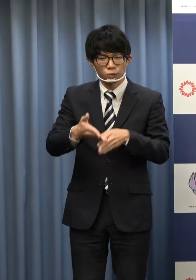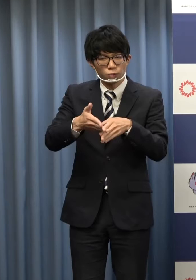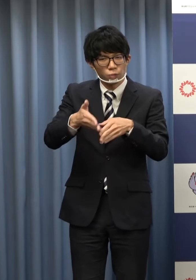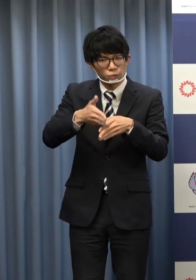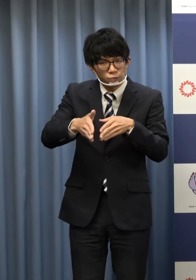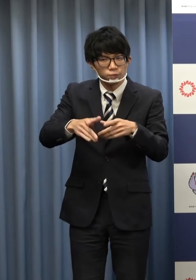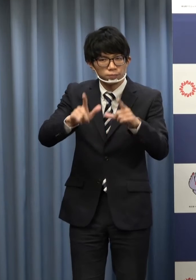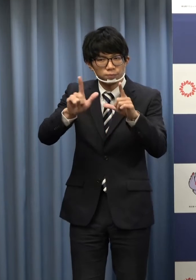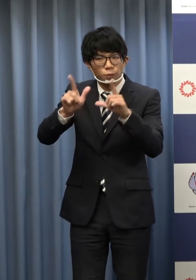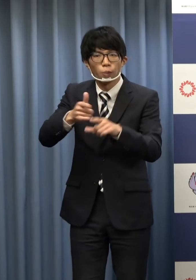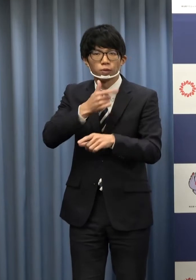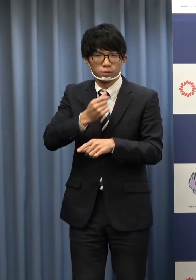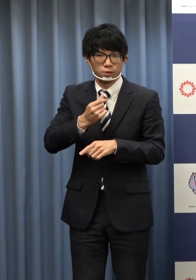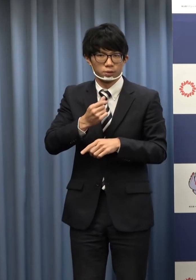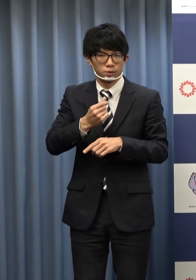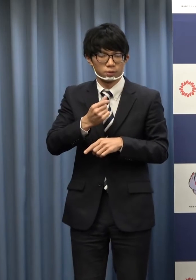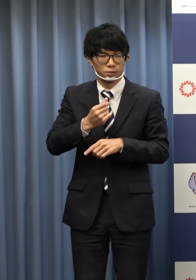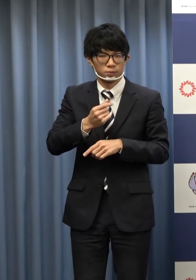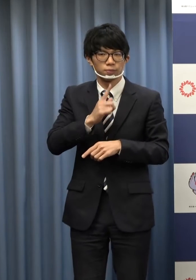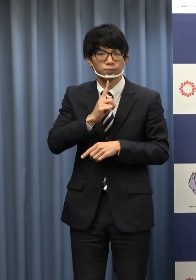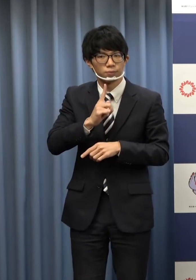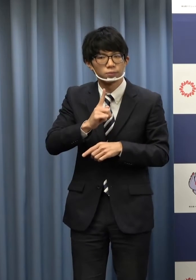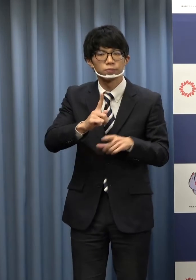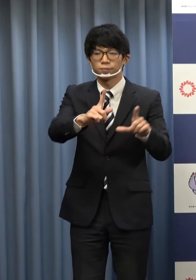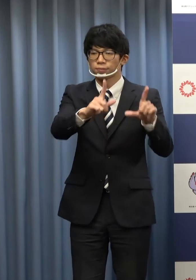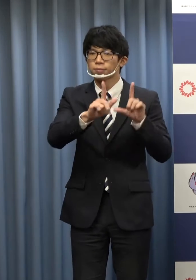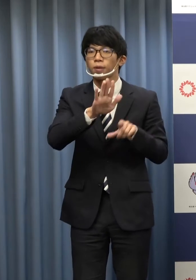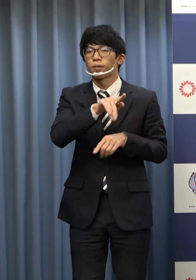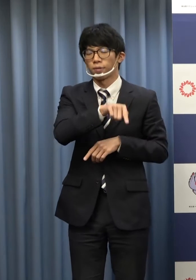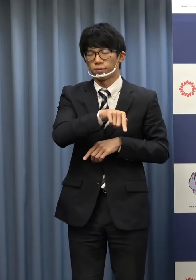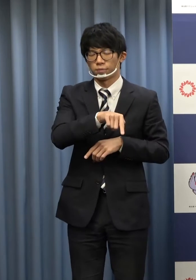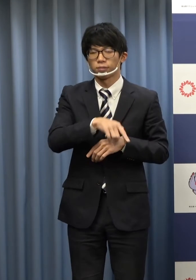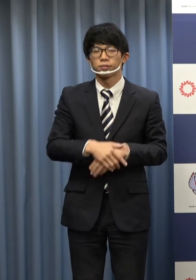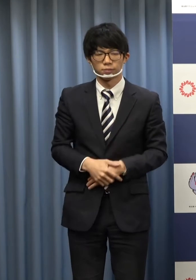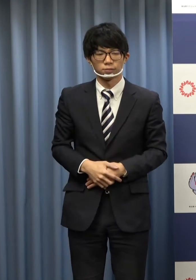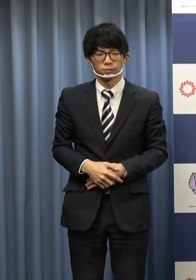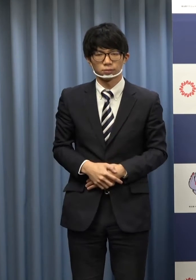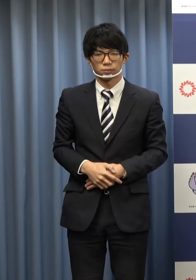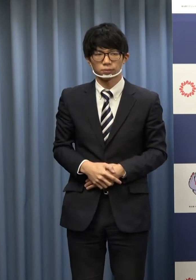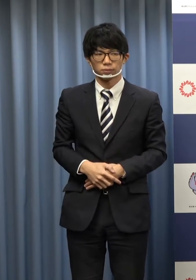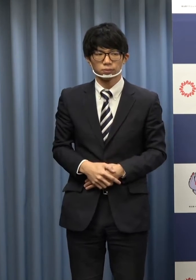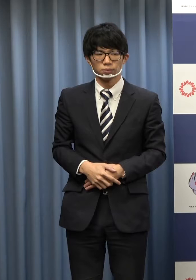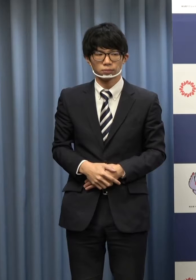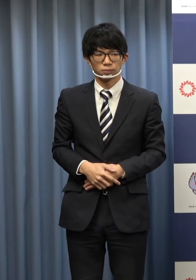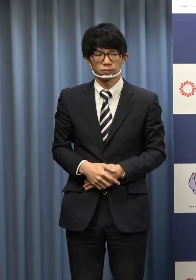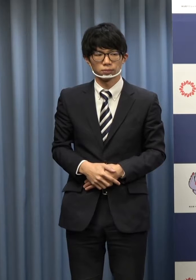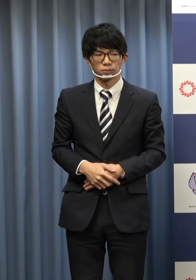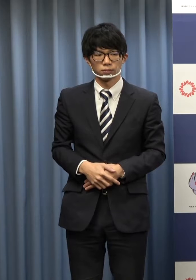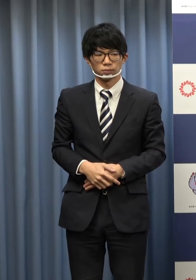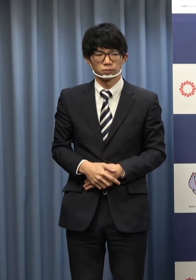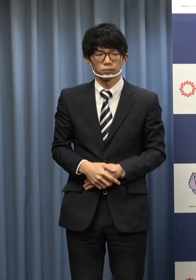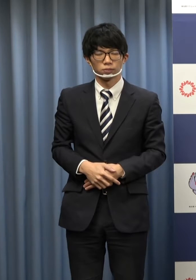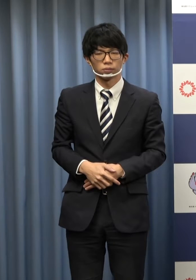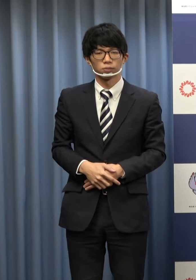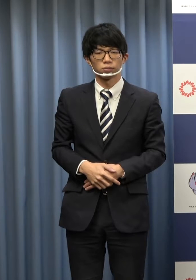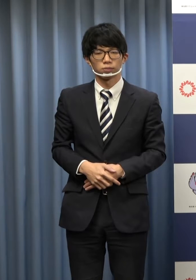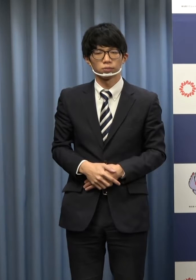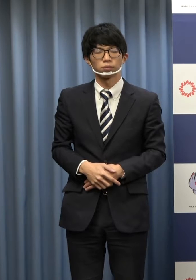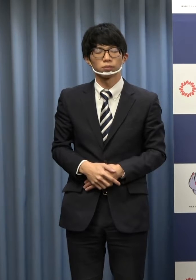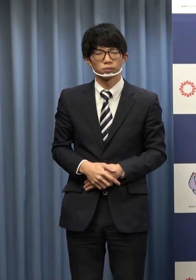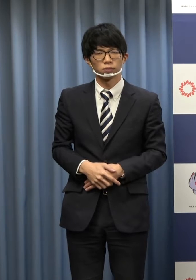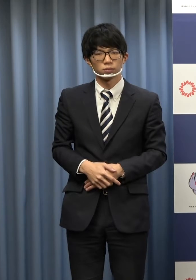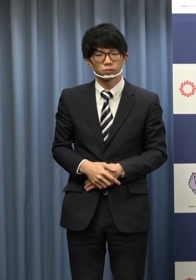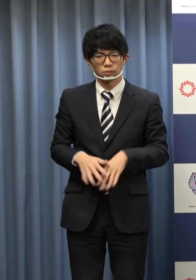いと、こういった話がありました。それから、うん、まあ、一応そういうところですかね。